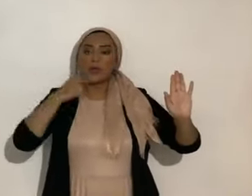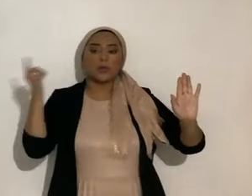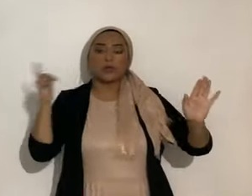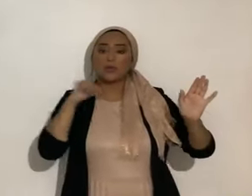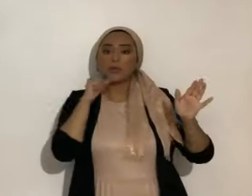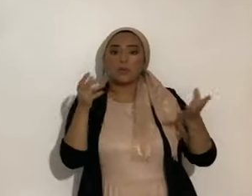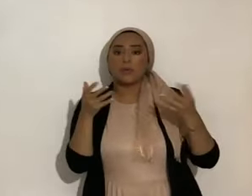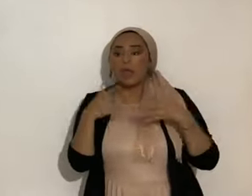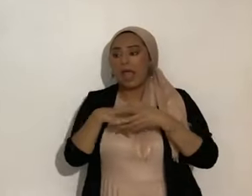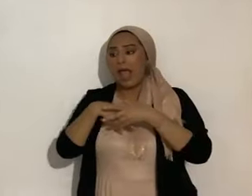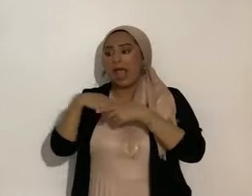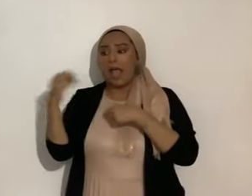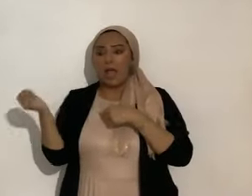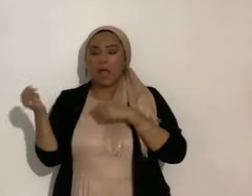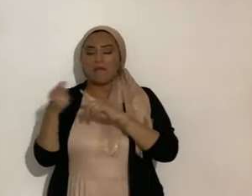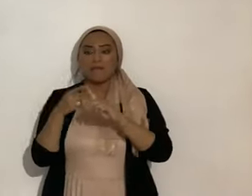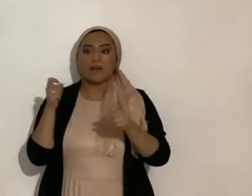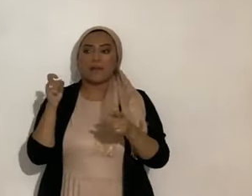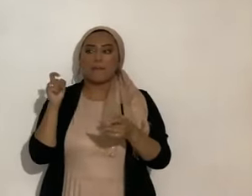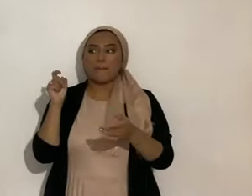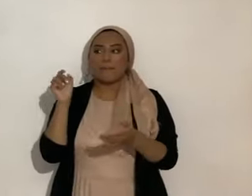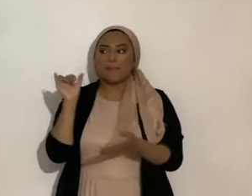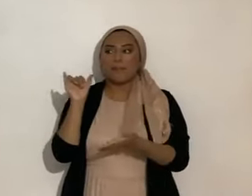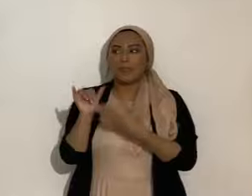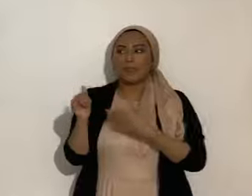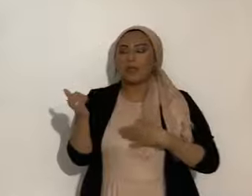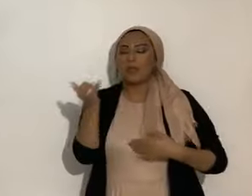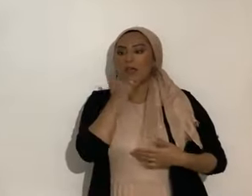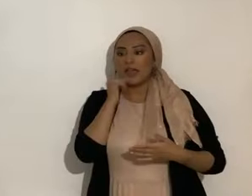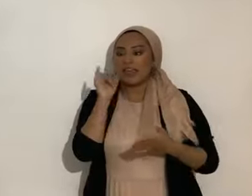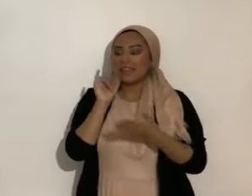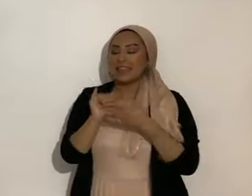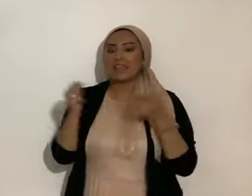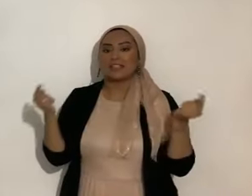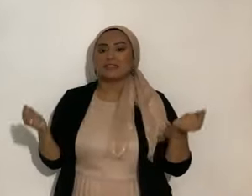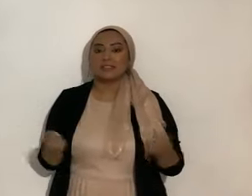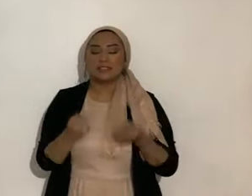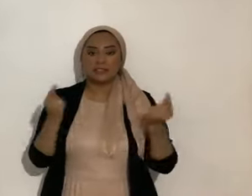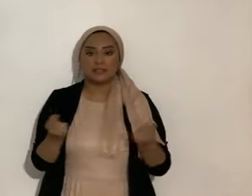salir de ese, yo no diría error, sino de ese pecado,